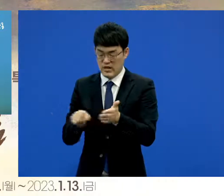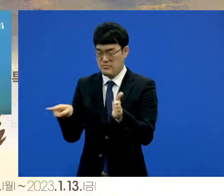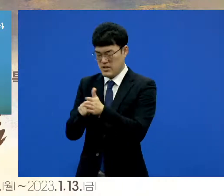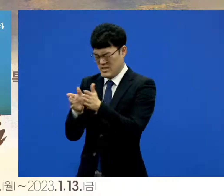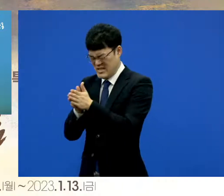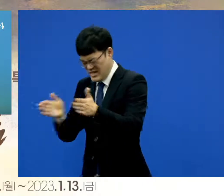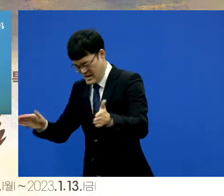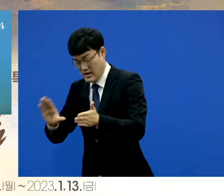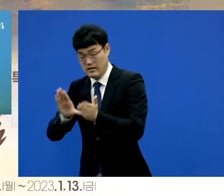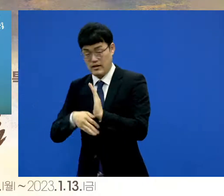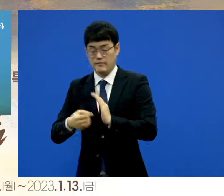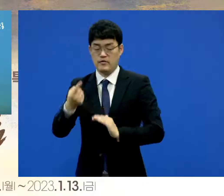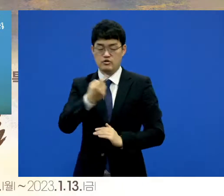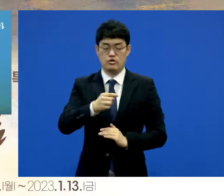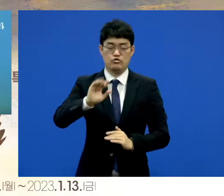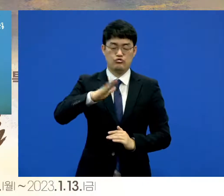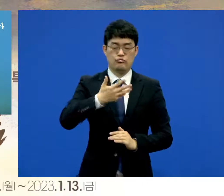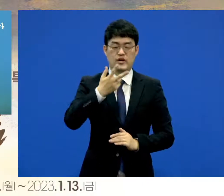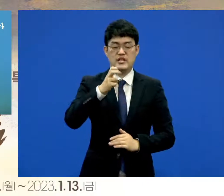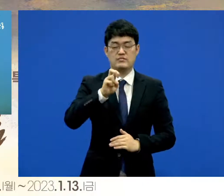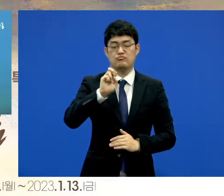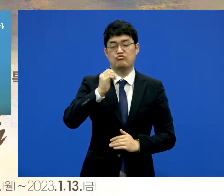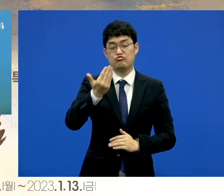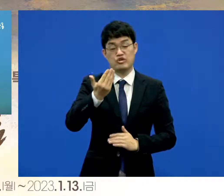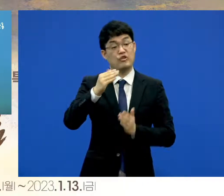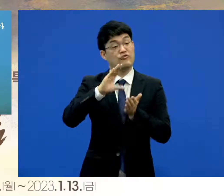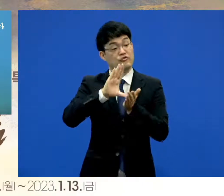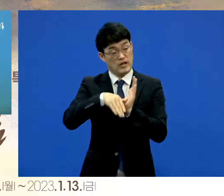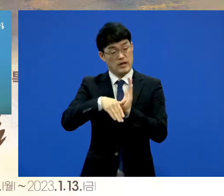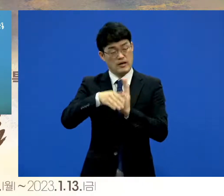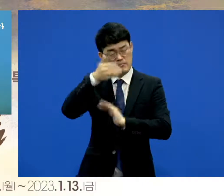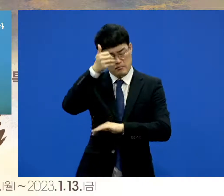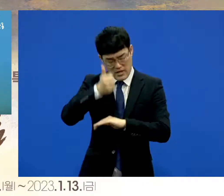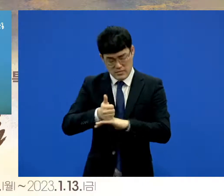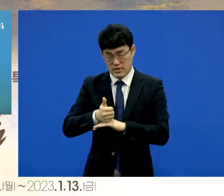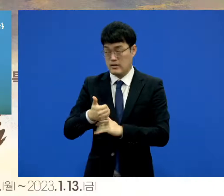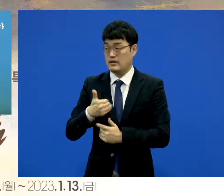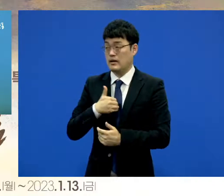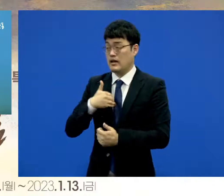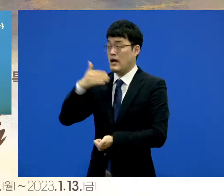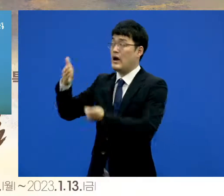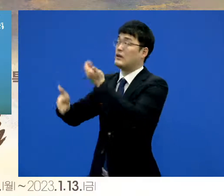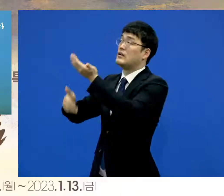1929년 마지막 학기에 나는 하나님께 항복했다.